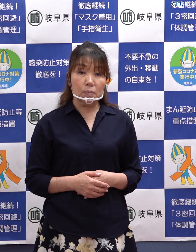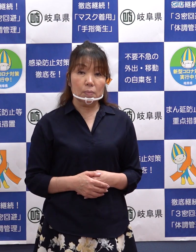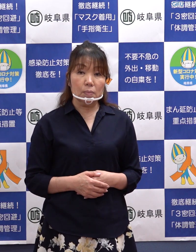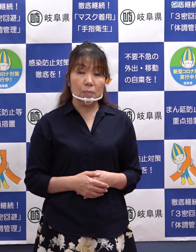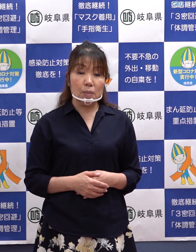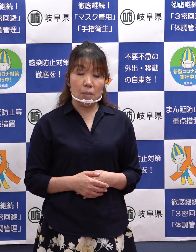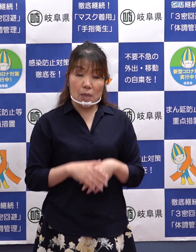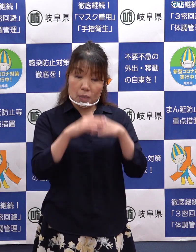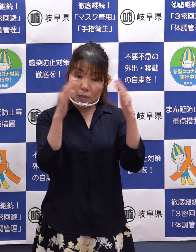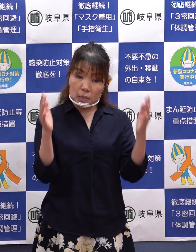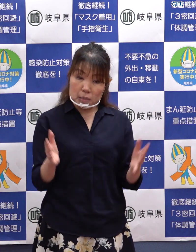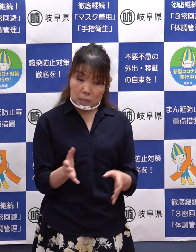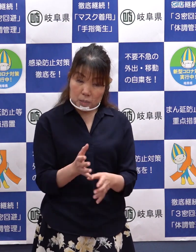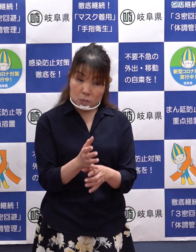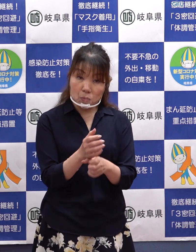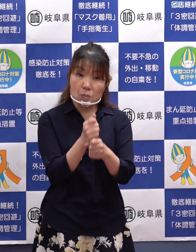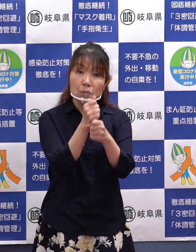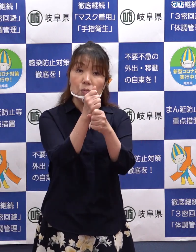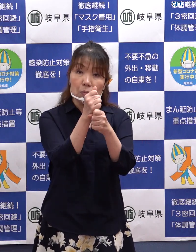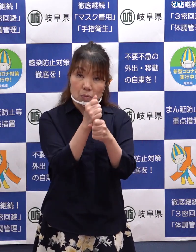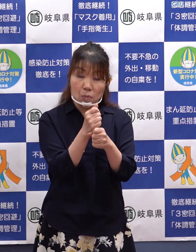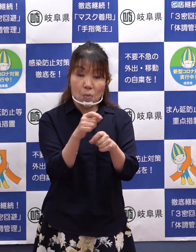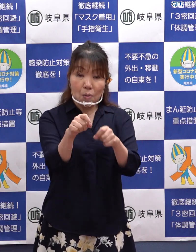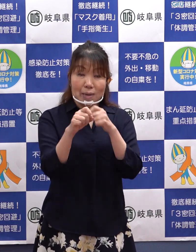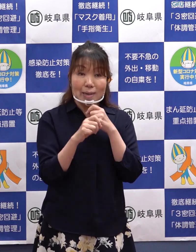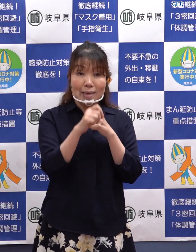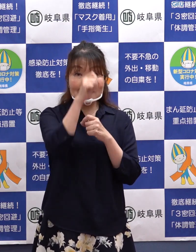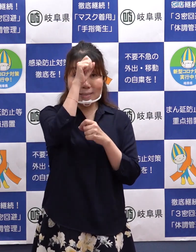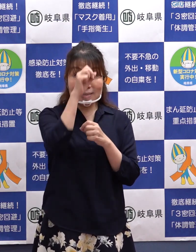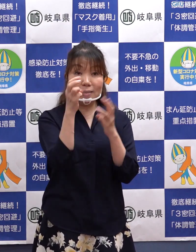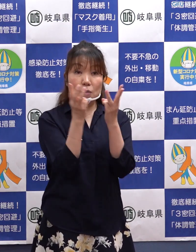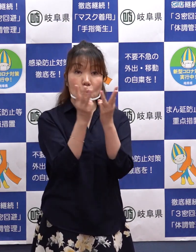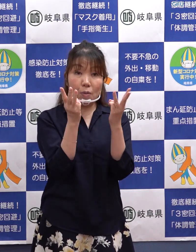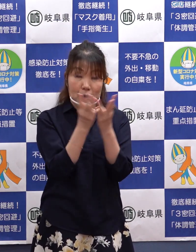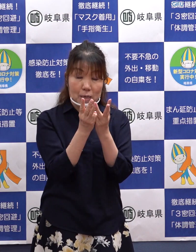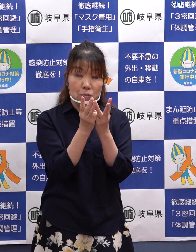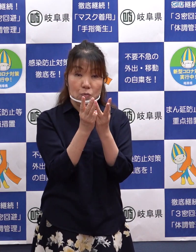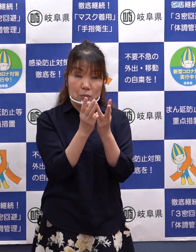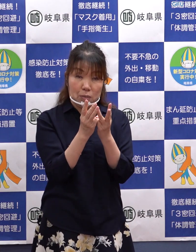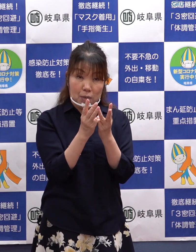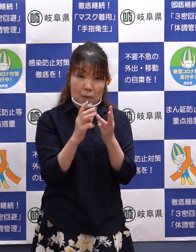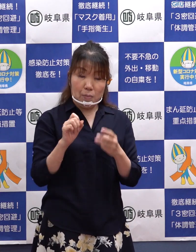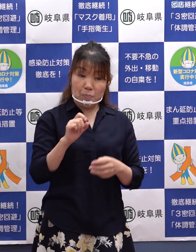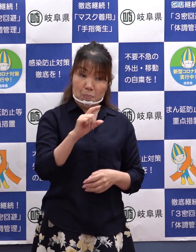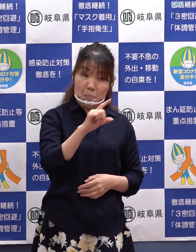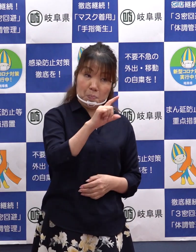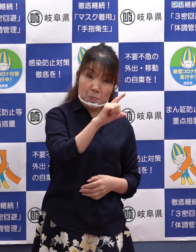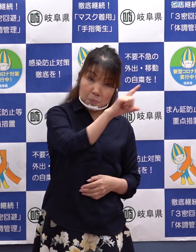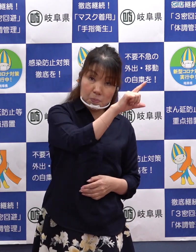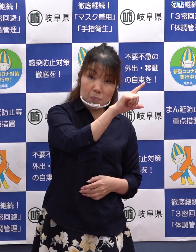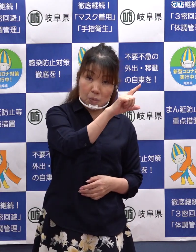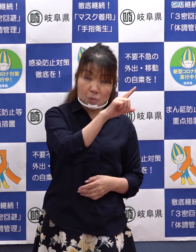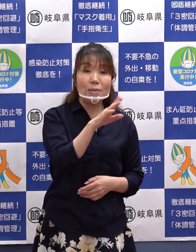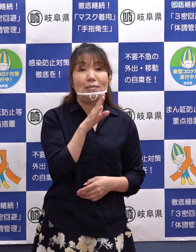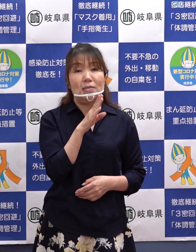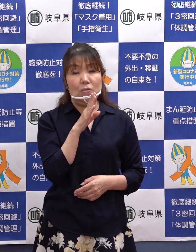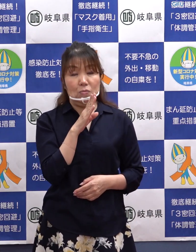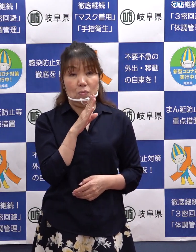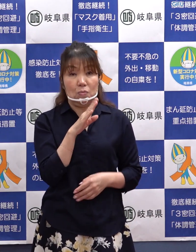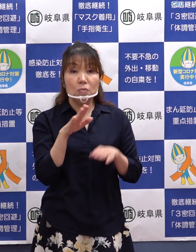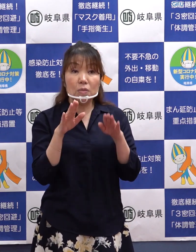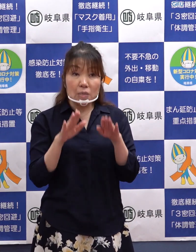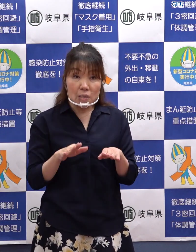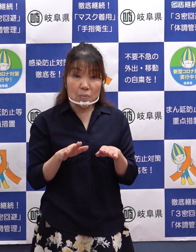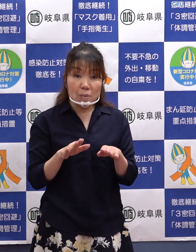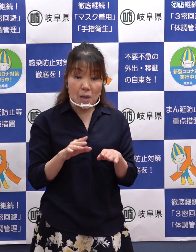総体としてはこの感染者の水準がどんどんどんどん上がってきていることは事実ですし、水準が上がってくれば今は少な